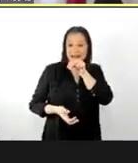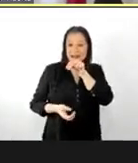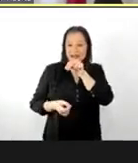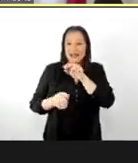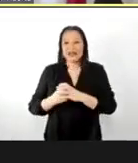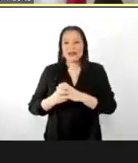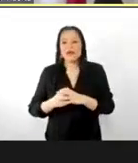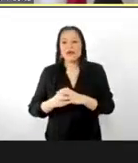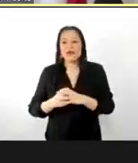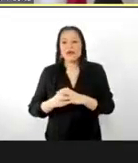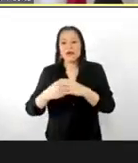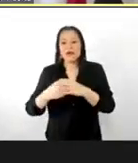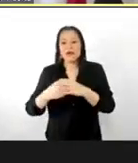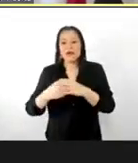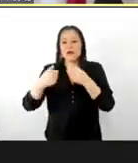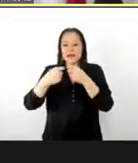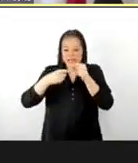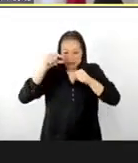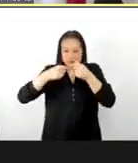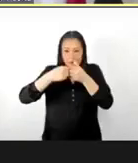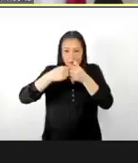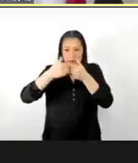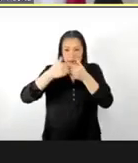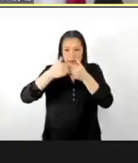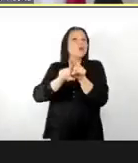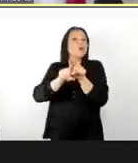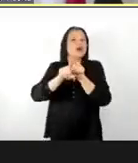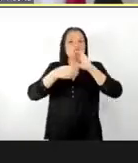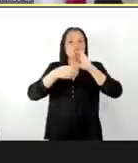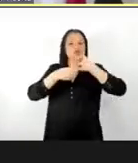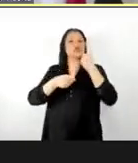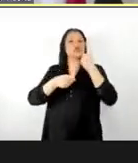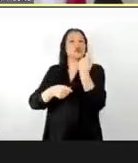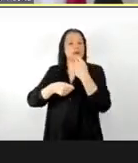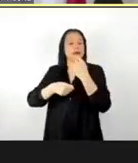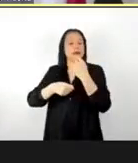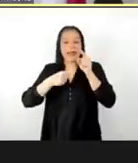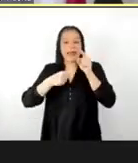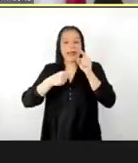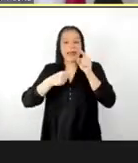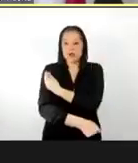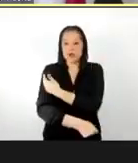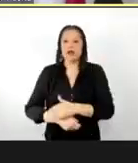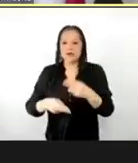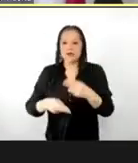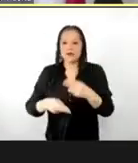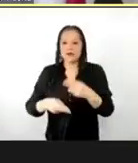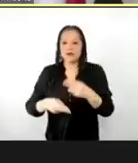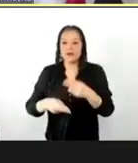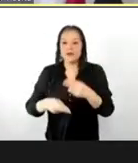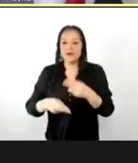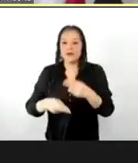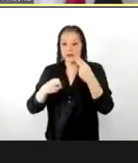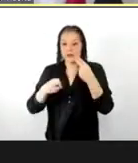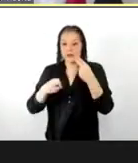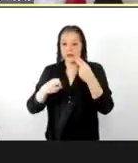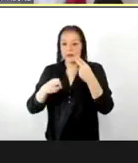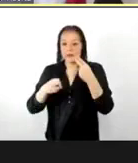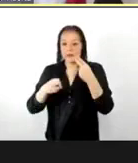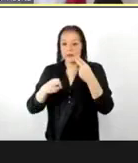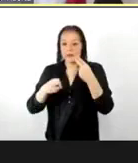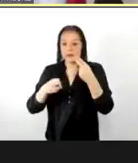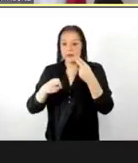han desactivado químicamente. O sea, es como caparazón nada más. Ese es la vacuna, por ejemplo, que